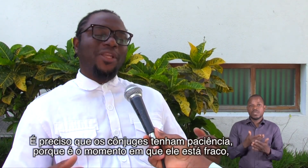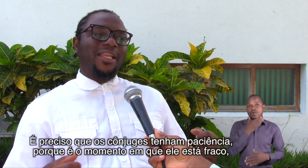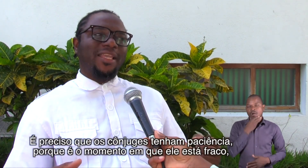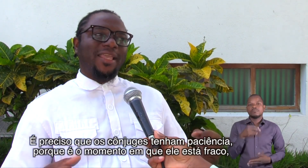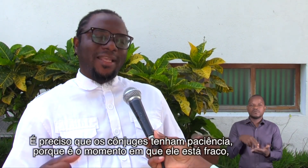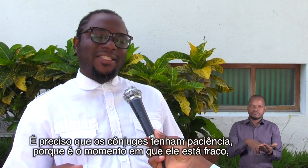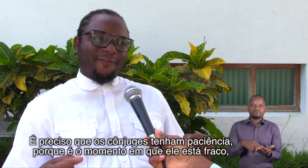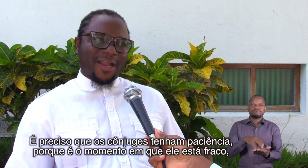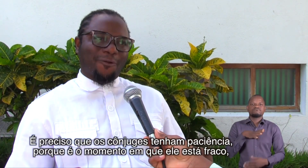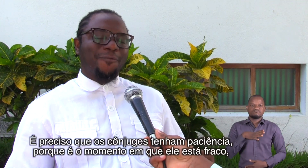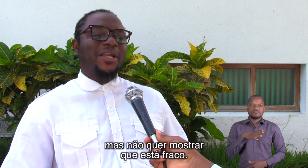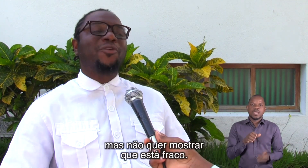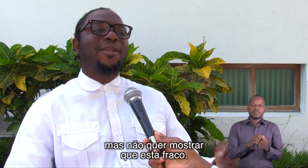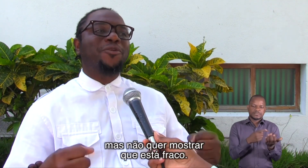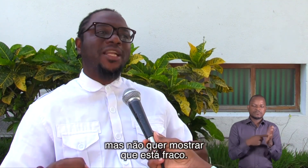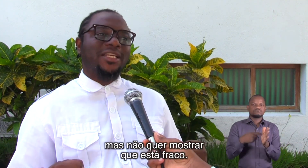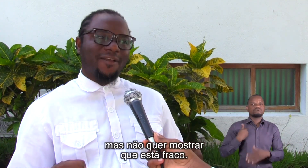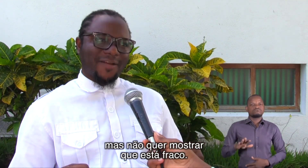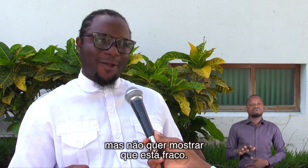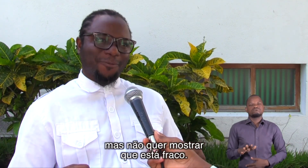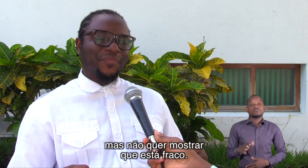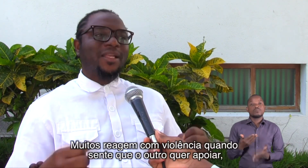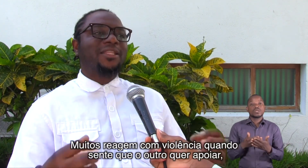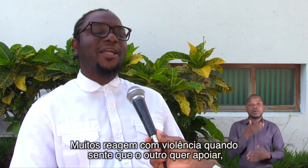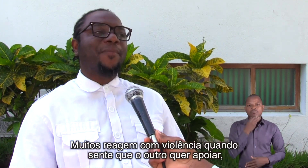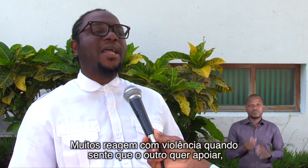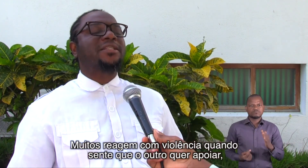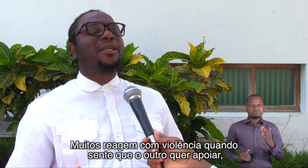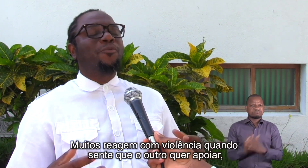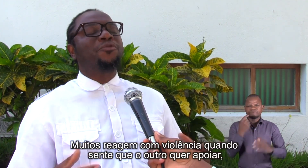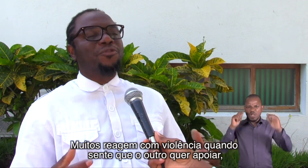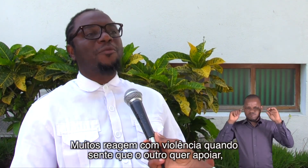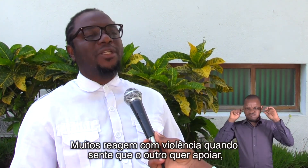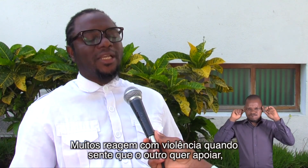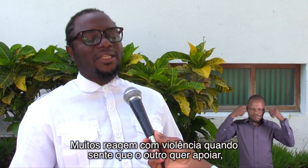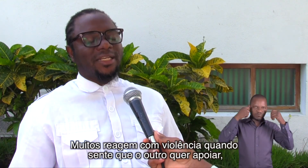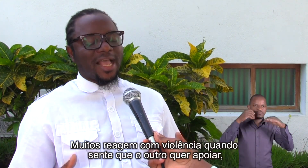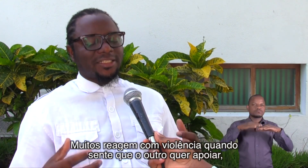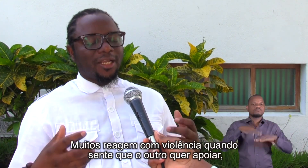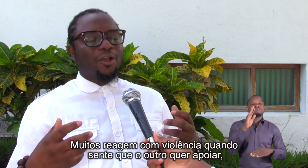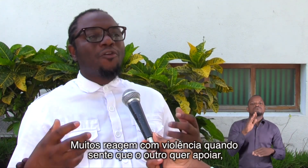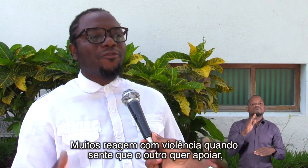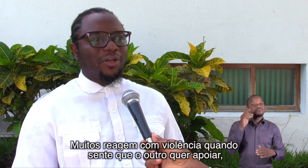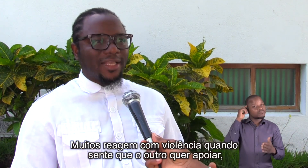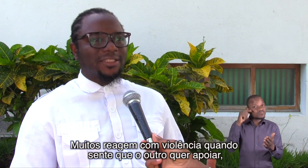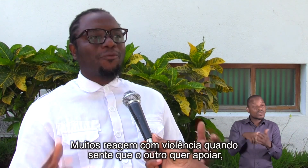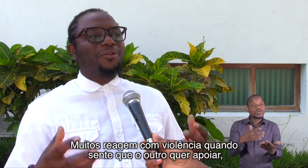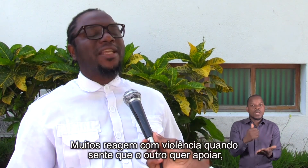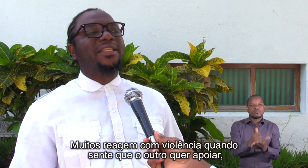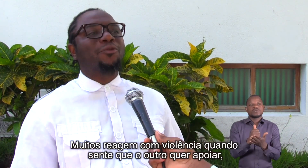em que ele está fraco, mas não quer mostrar que está fraco. Então é capaz, muitos dos homens eles reagem com violência quando sentem que